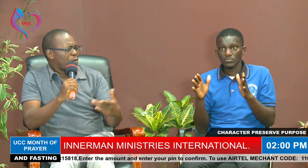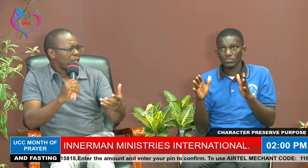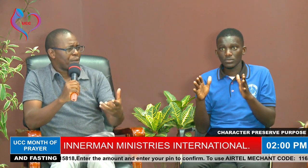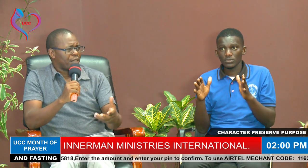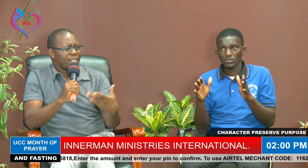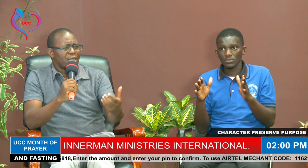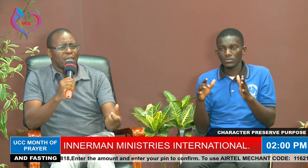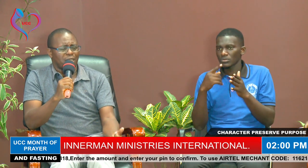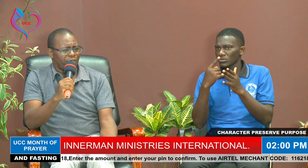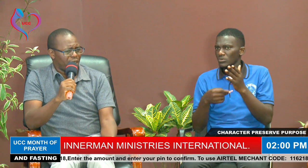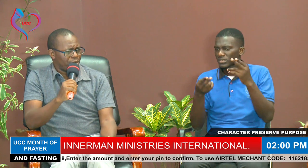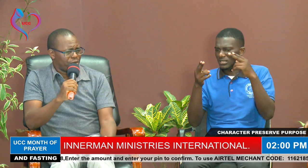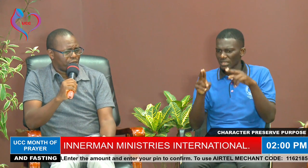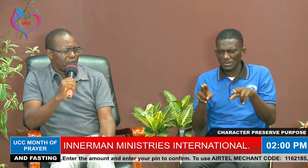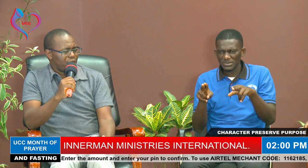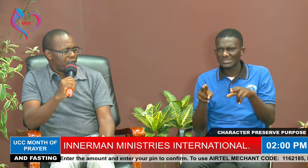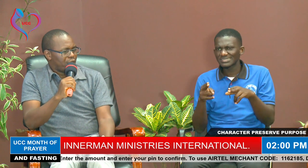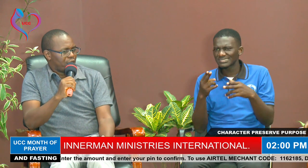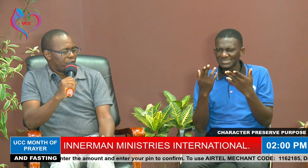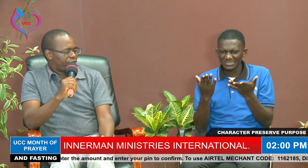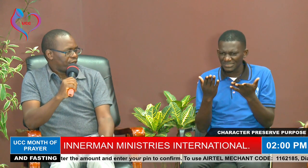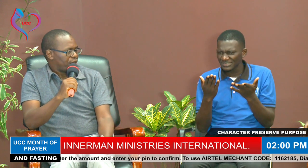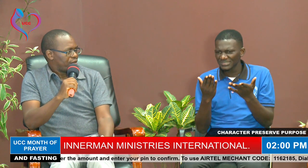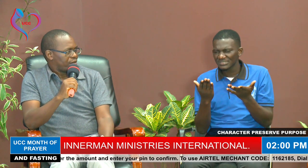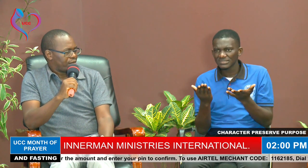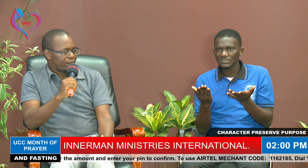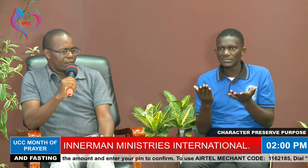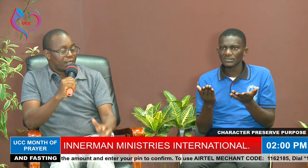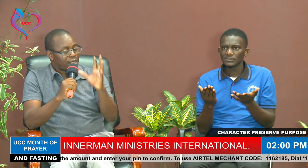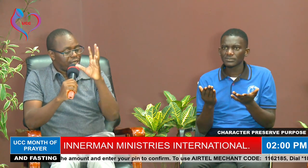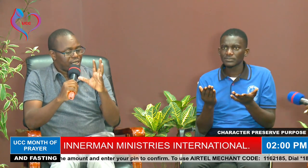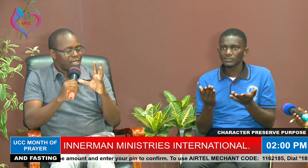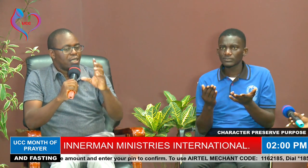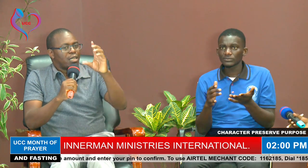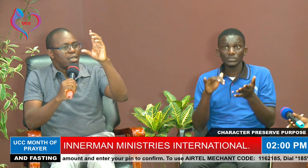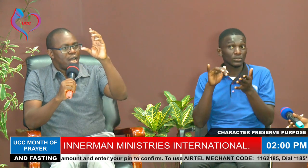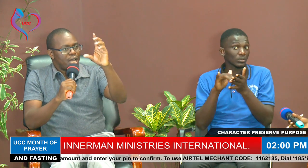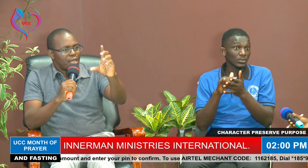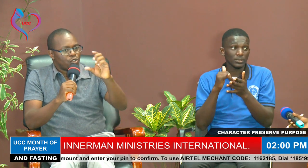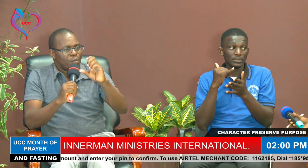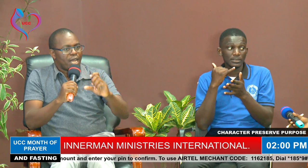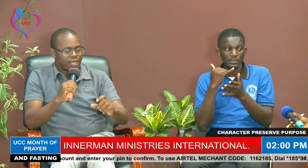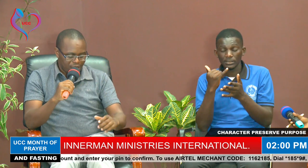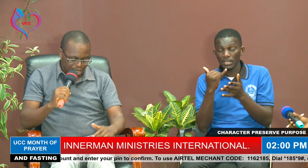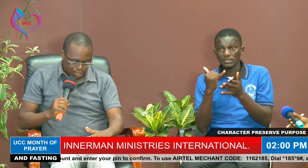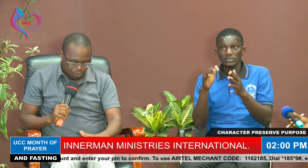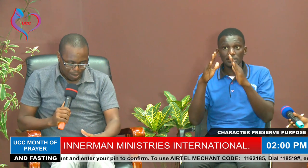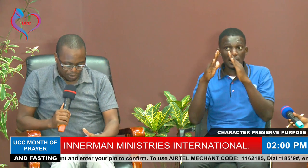what happened face za mangate zifana na bulunje ochifuna that is enyumba yani enyumba ya